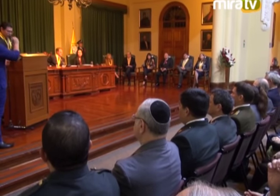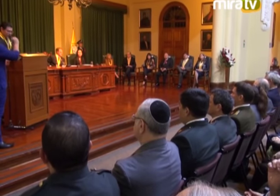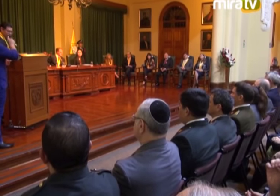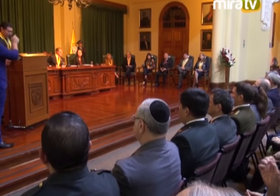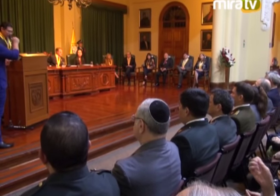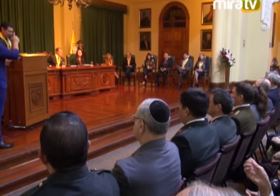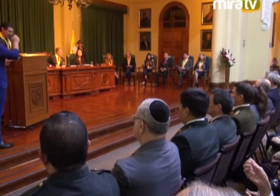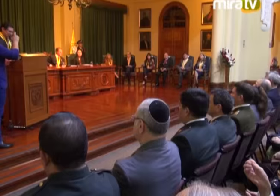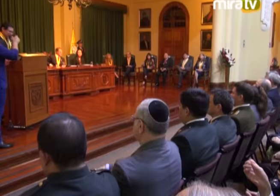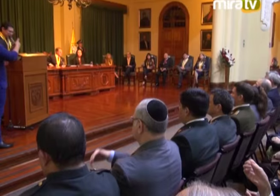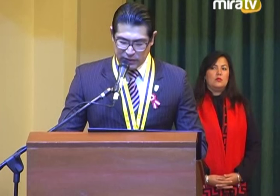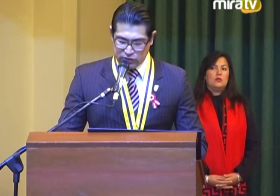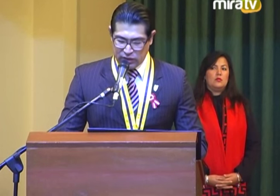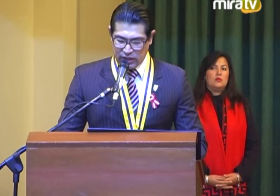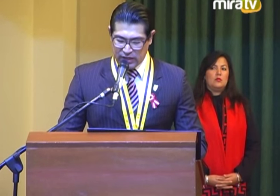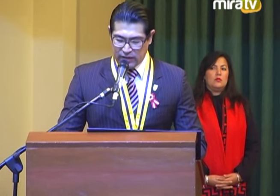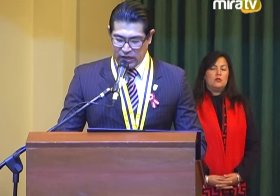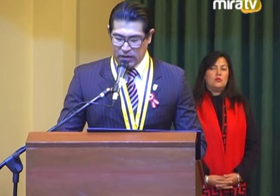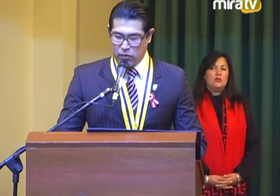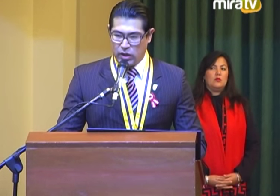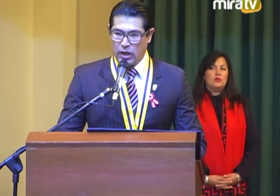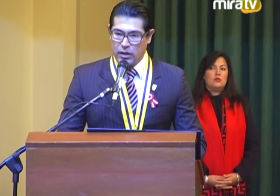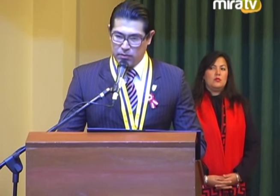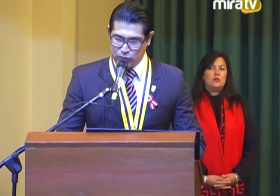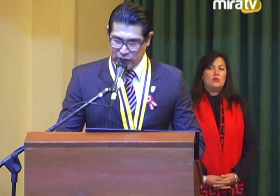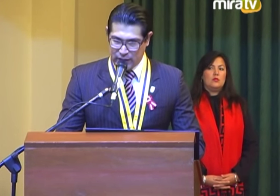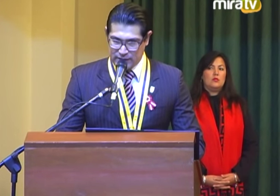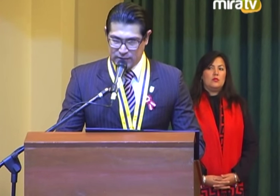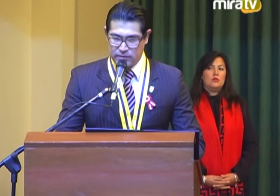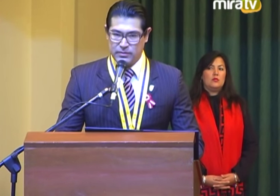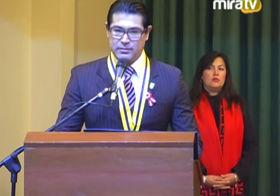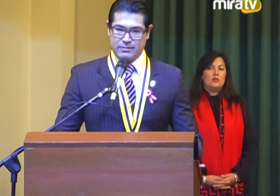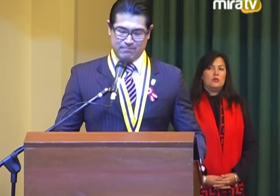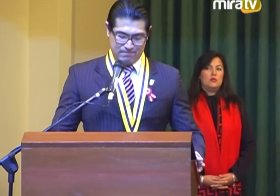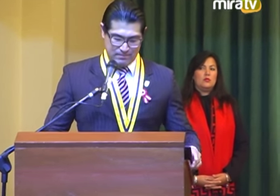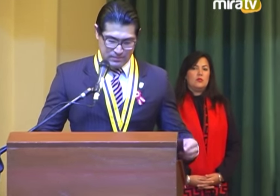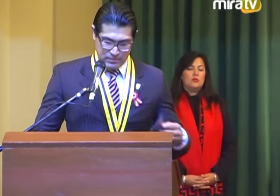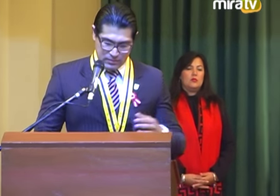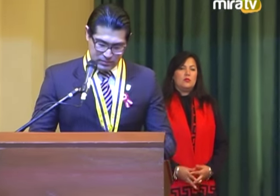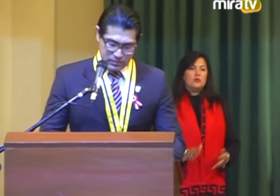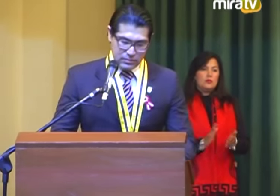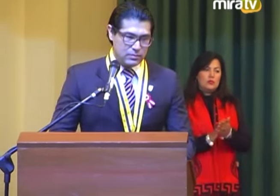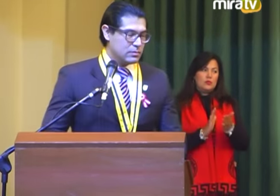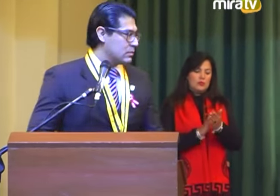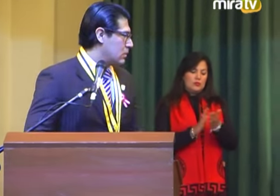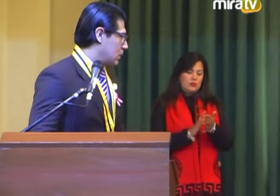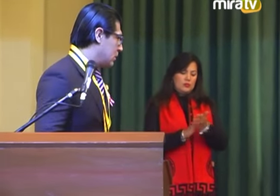como reconocidas autoridades y personalidades de la época. Muchas gracias.